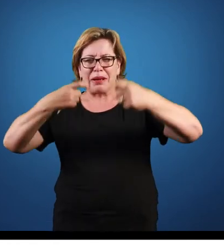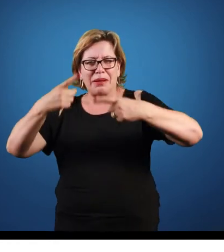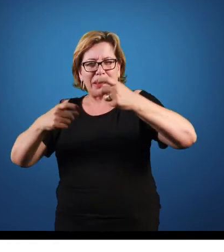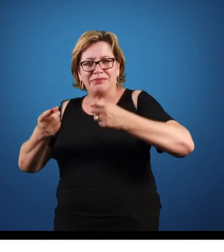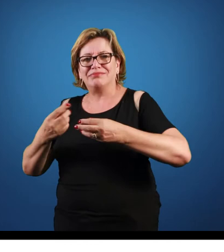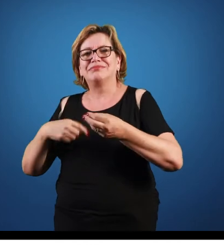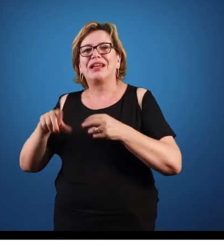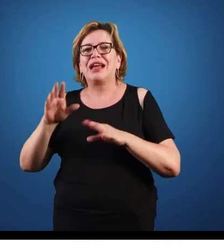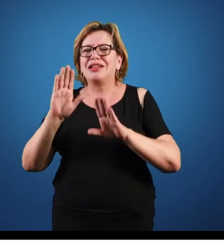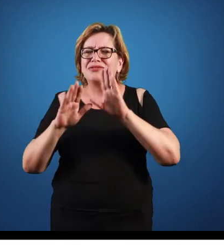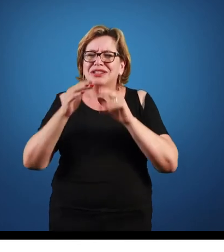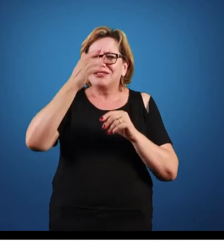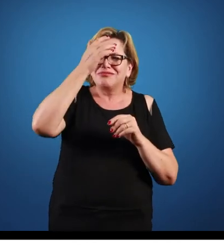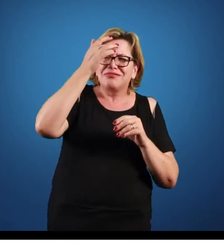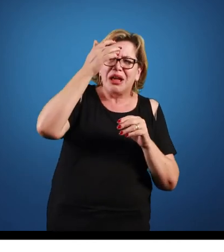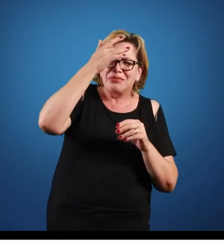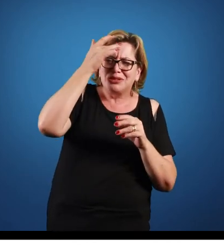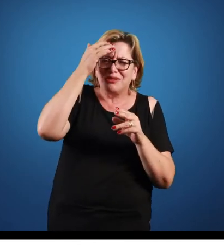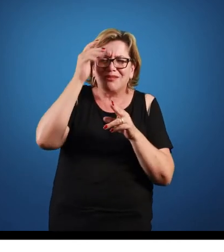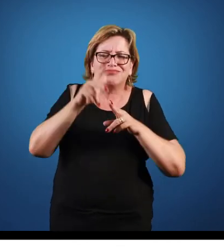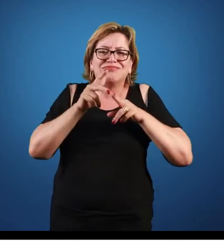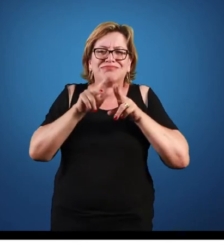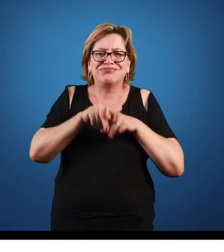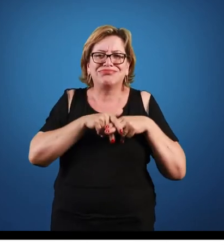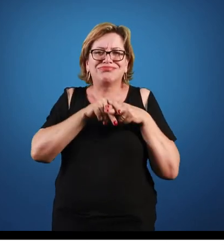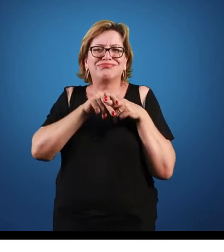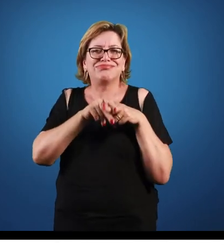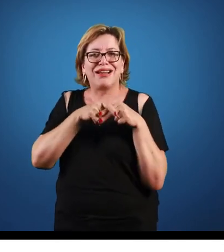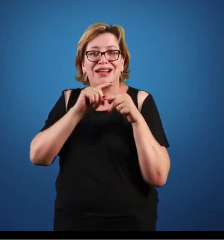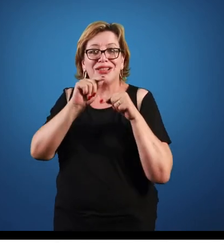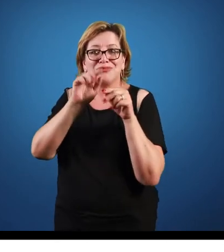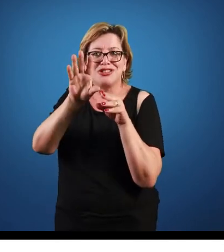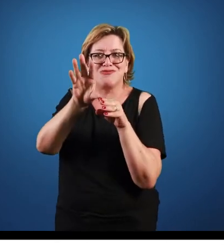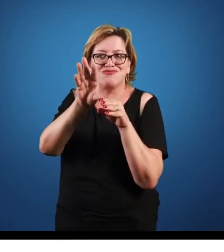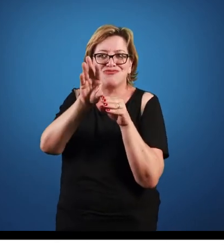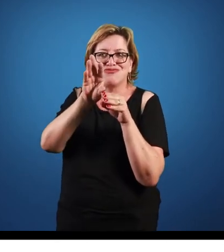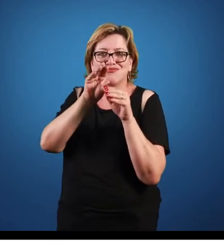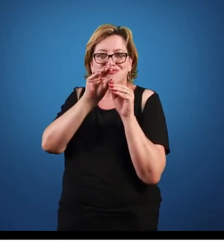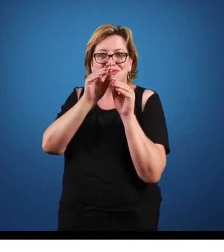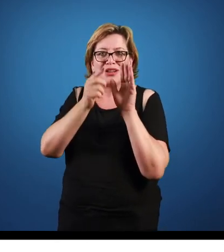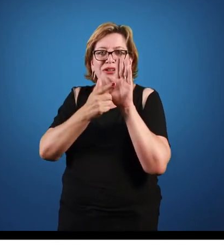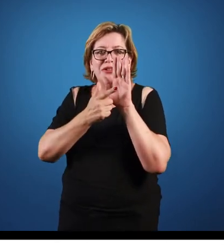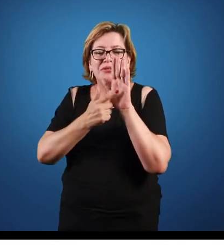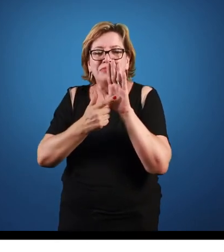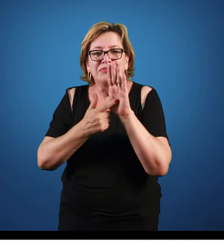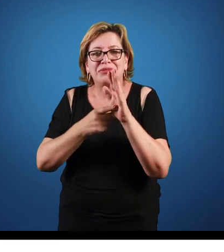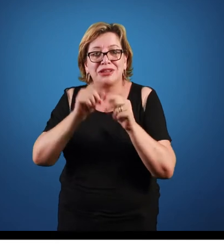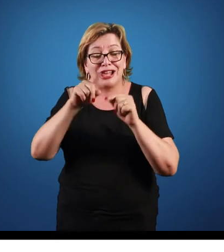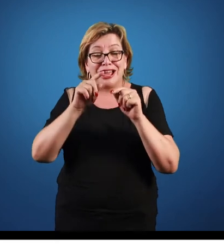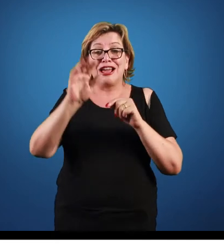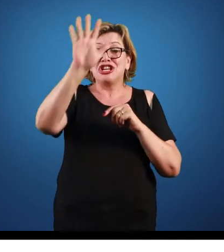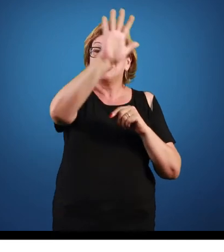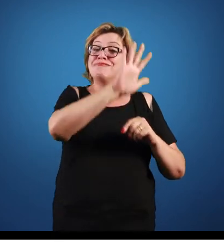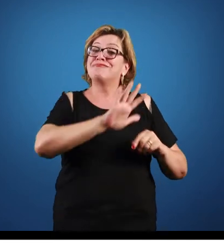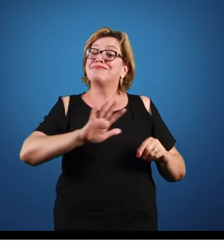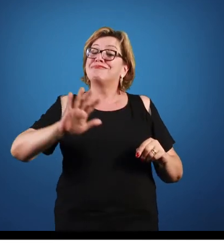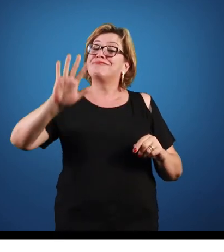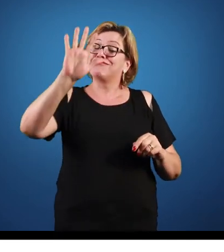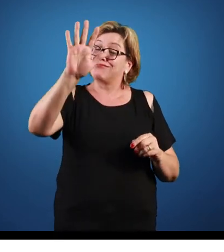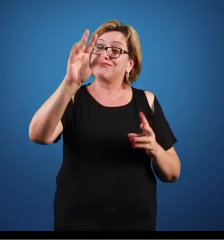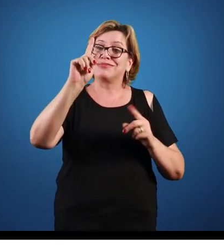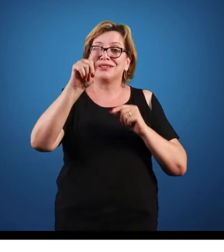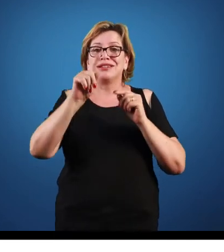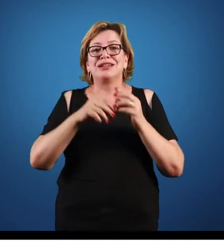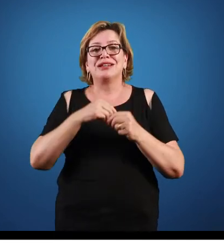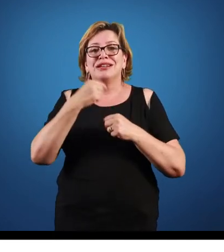andando a cavalo ao longe um trem passando e tal depois aqueles aproxima uma câmera e mostram outros planos então esse plano é o plano geral o plano um plano